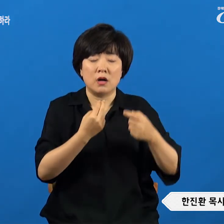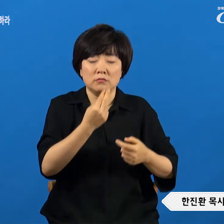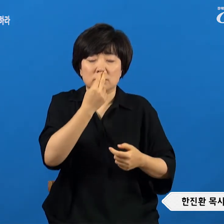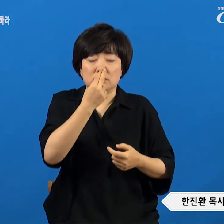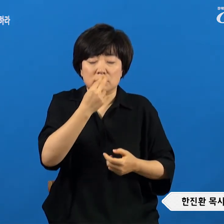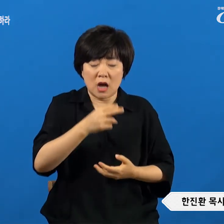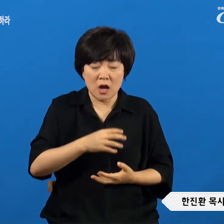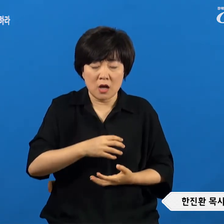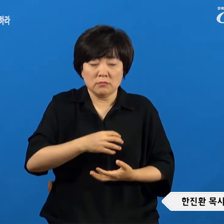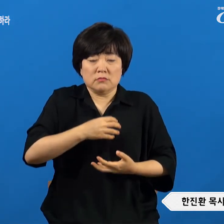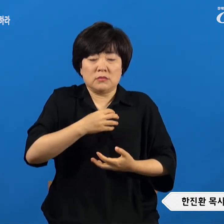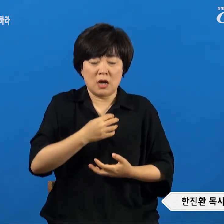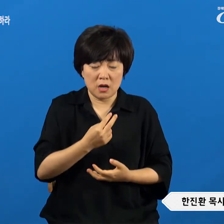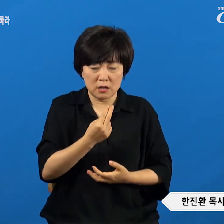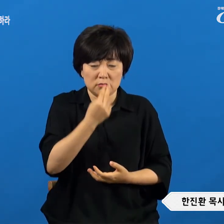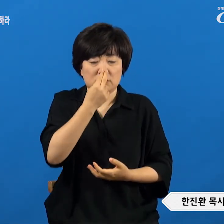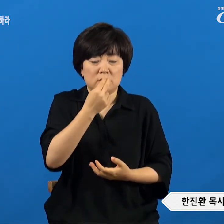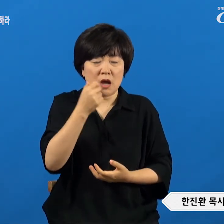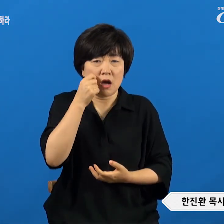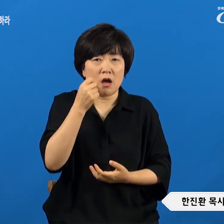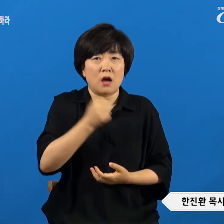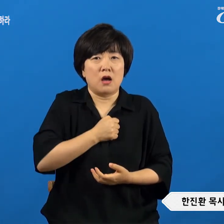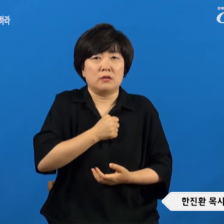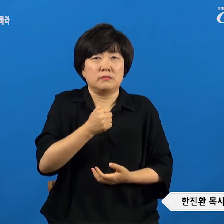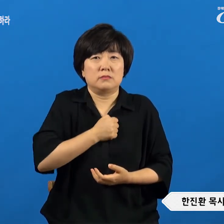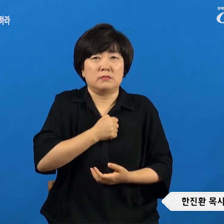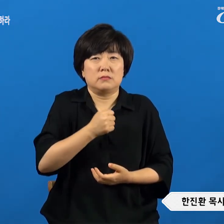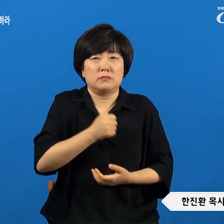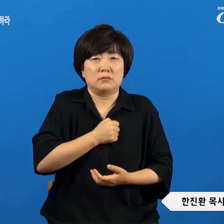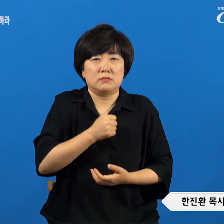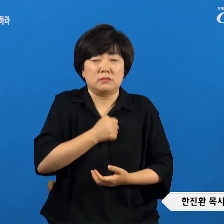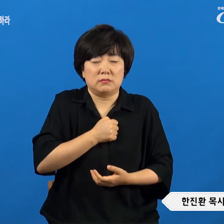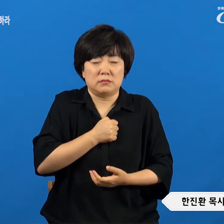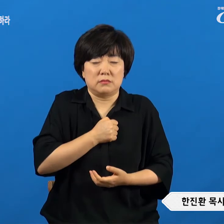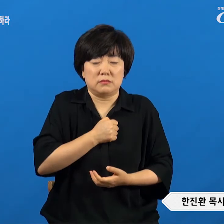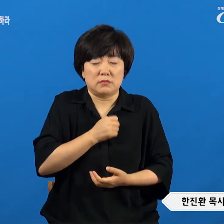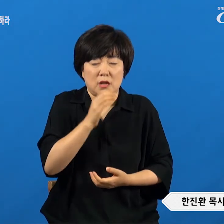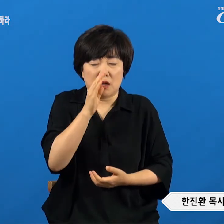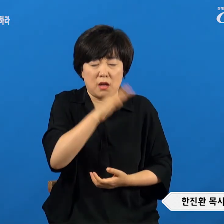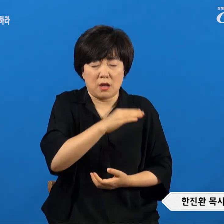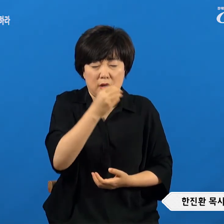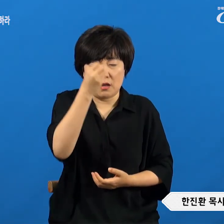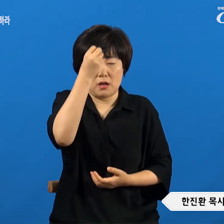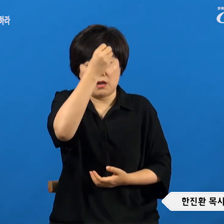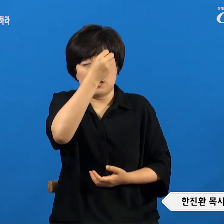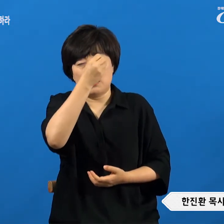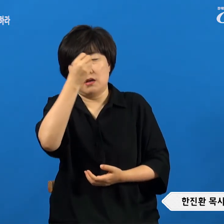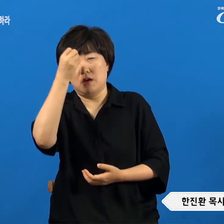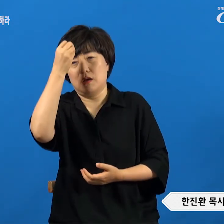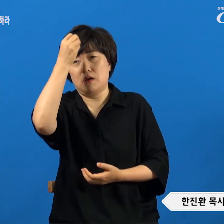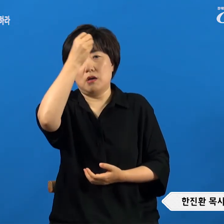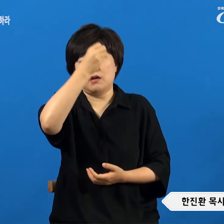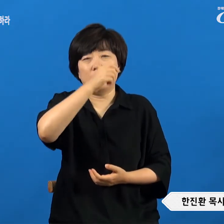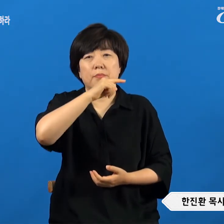없을 정도로 가슴이 답답하고 악성 빈혈이 와서 피가 다 말라버렸습니다.